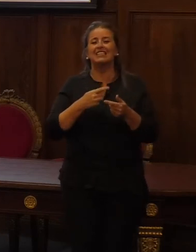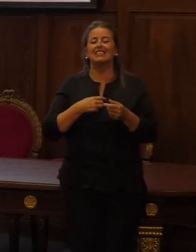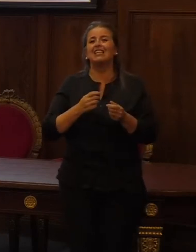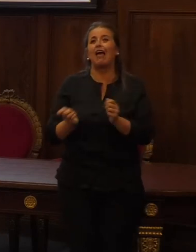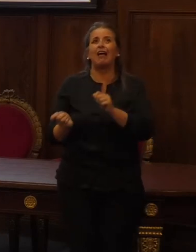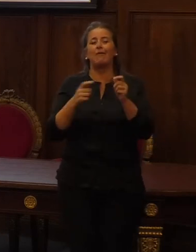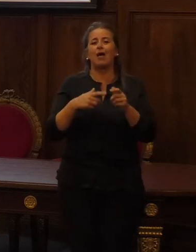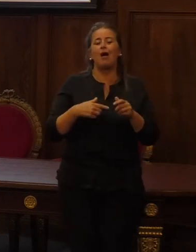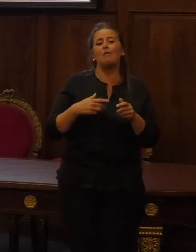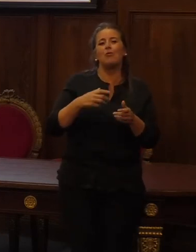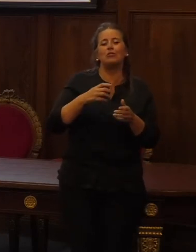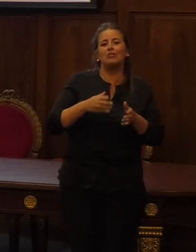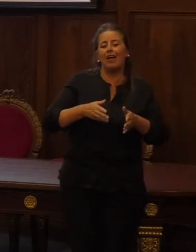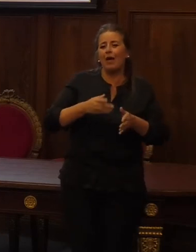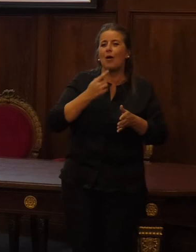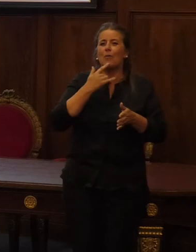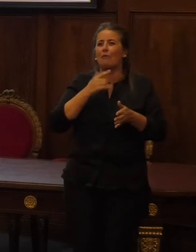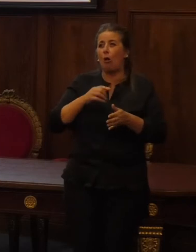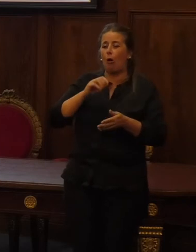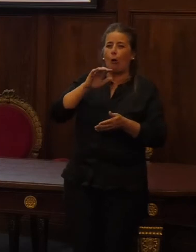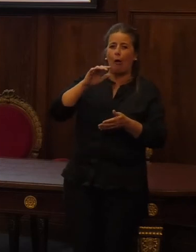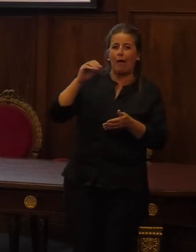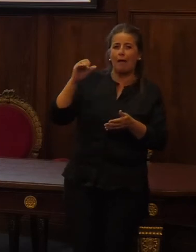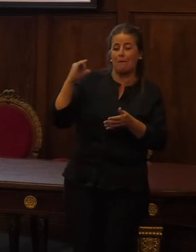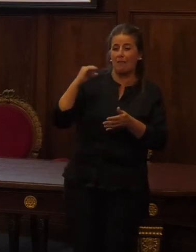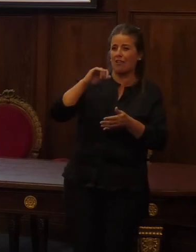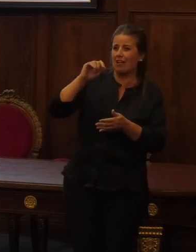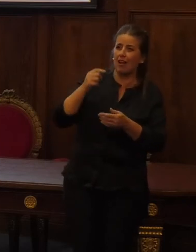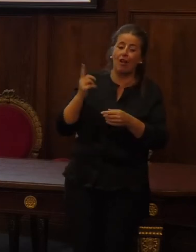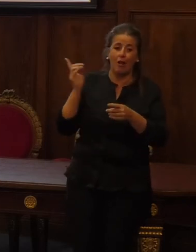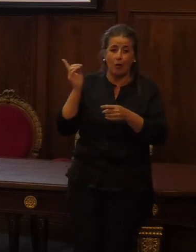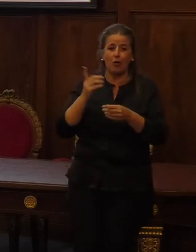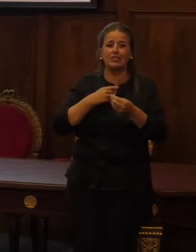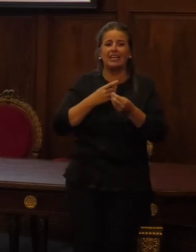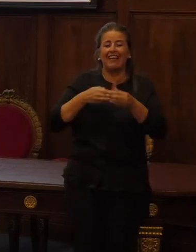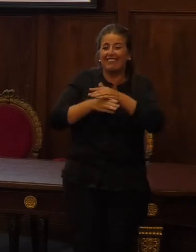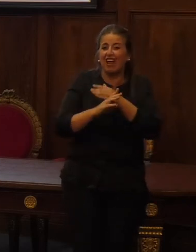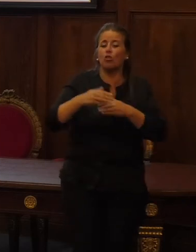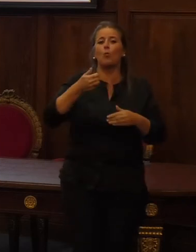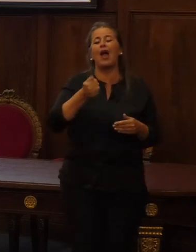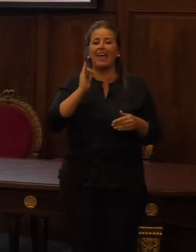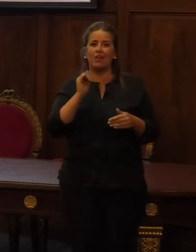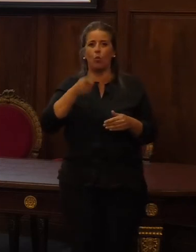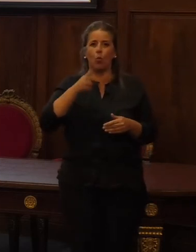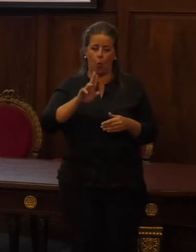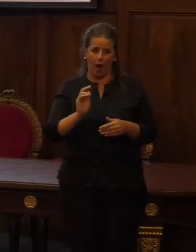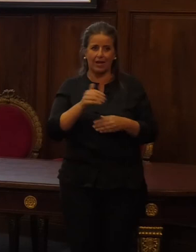de Malvin Norte, entrando por Aiguá. Bueno, ese edificio fue para